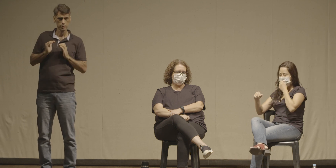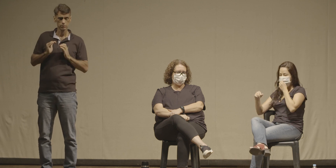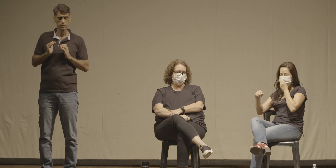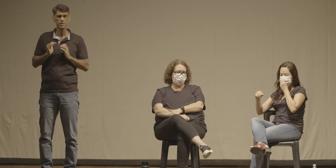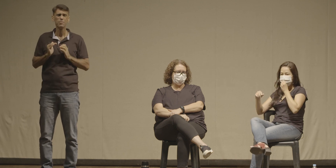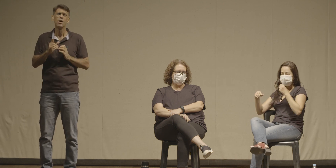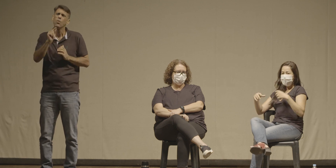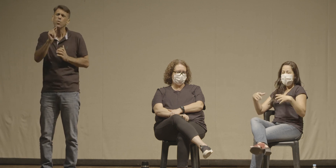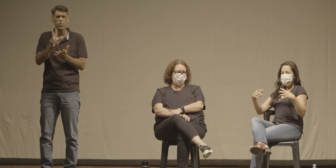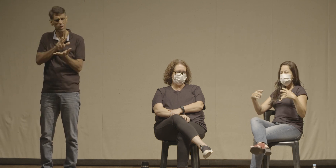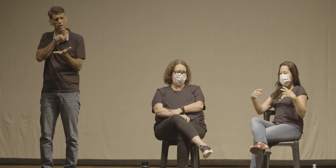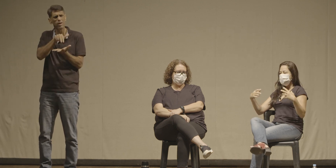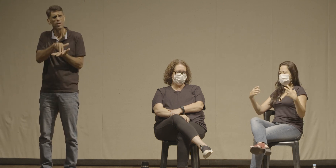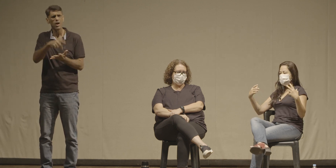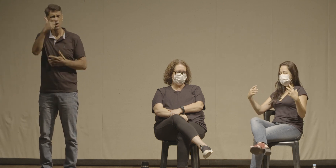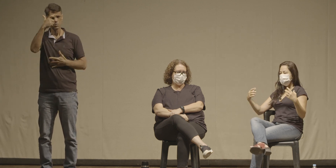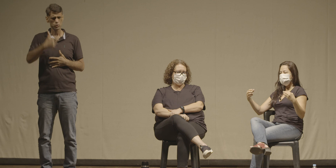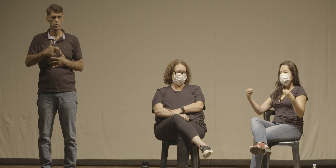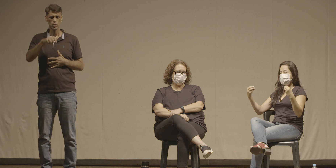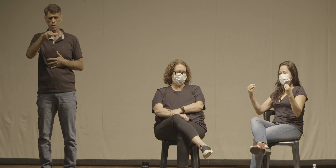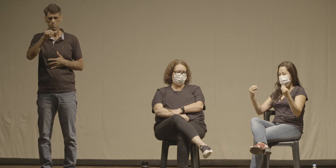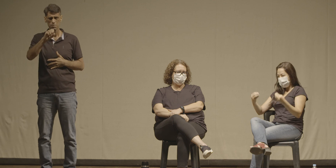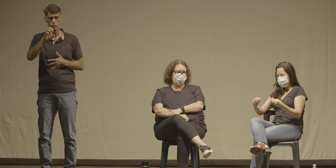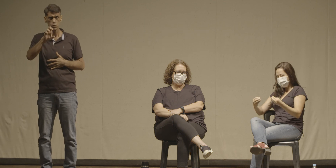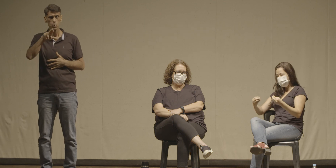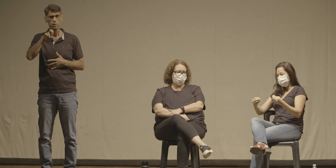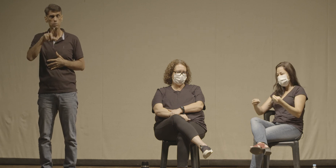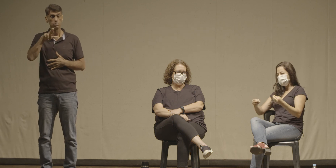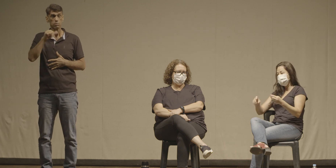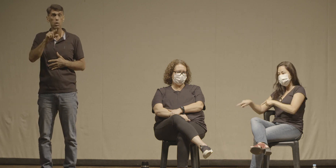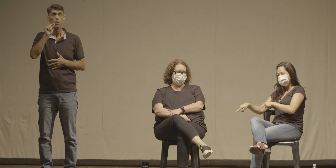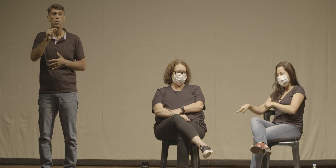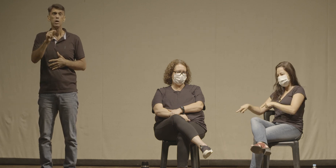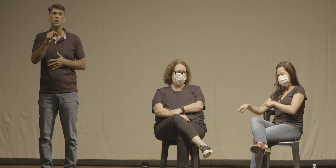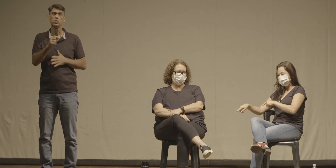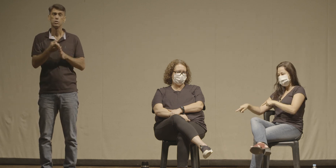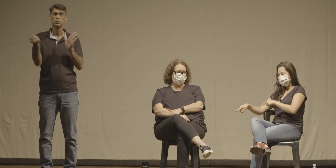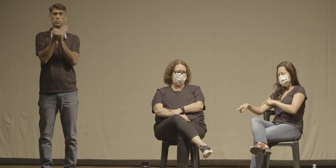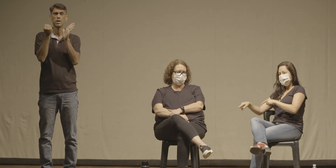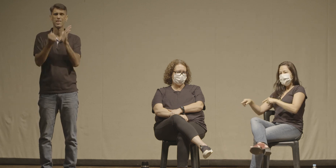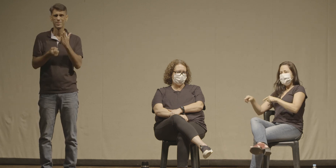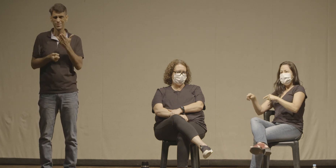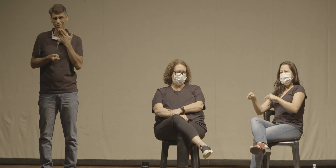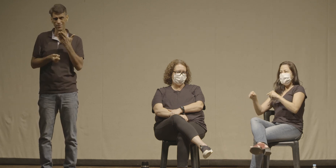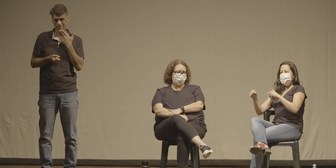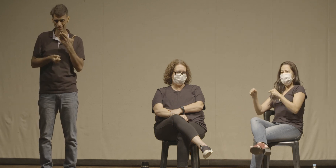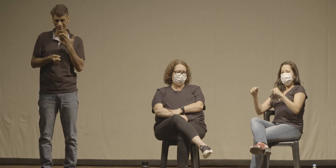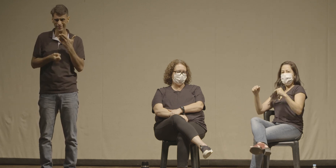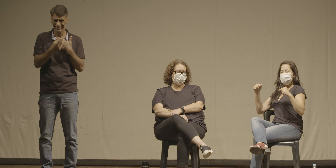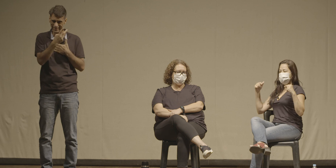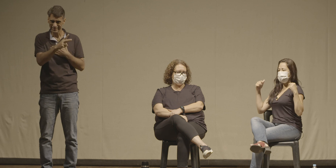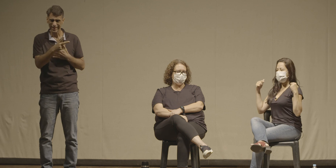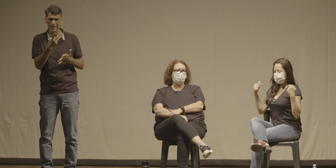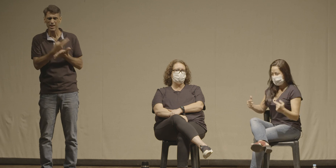falo masculina, é masculina no sentido do estereótipo dos defeitos, que é